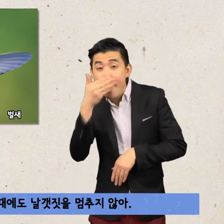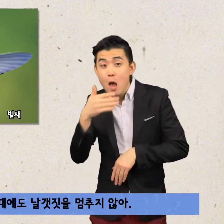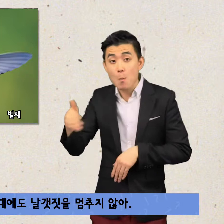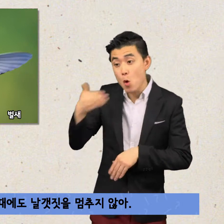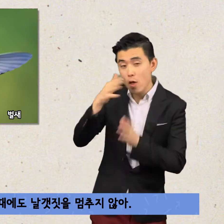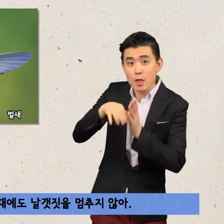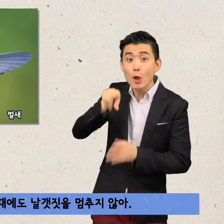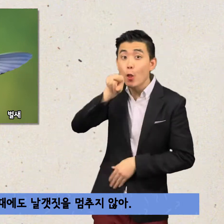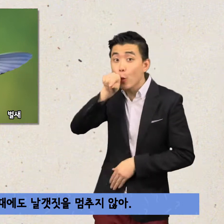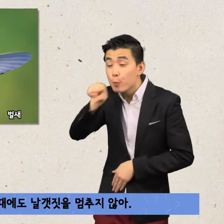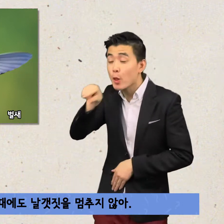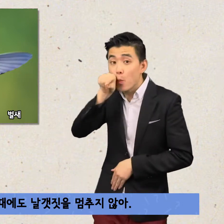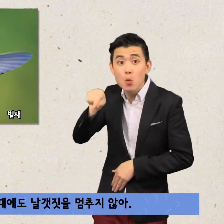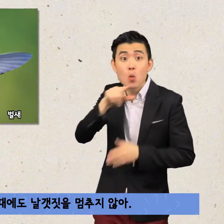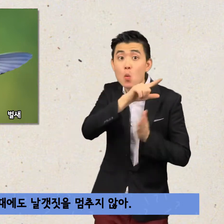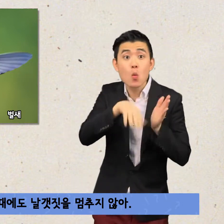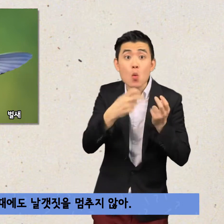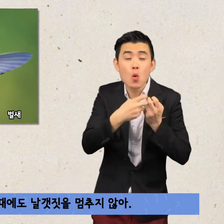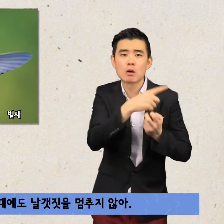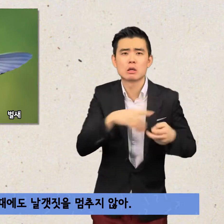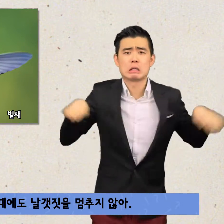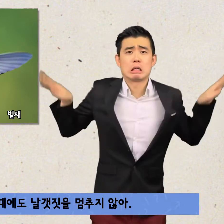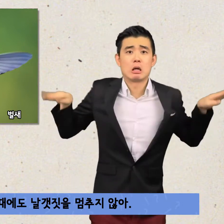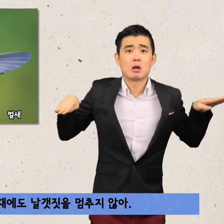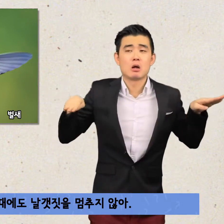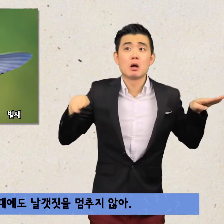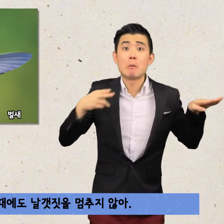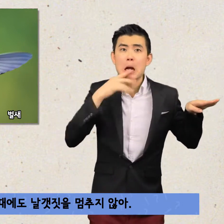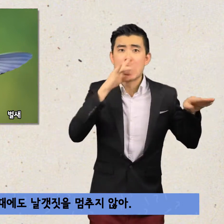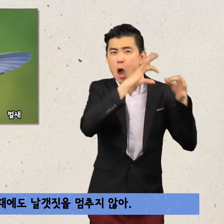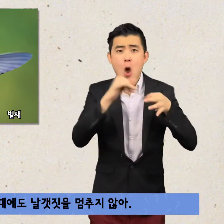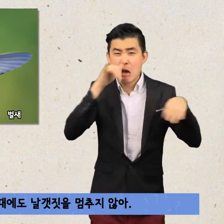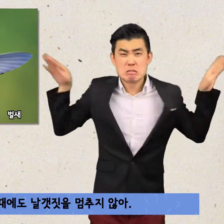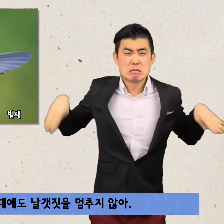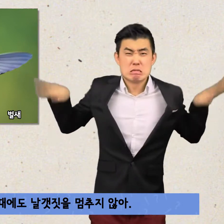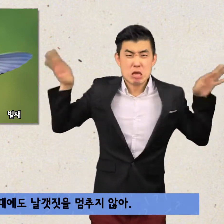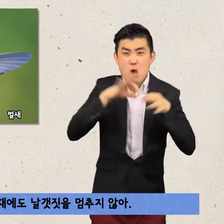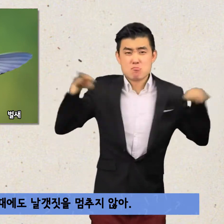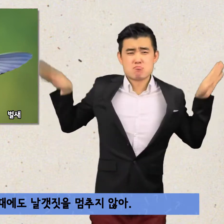벌새는 꿀을 먹을 때에도 날갯짓을 멈추지 않아.